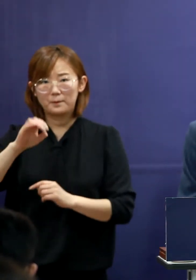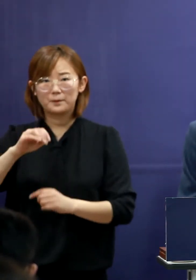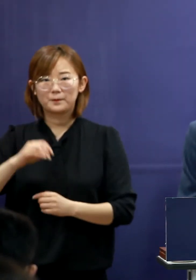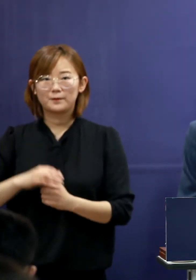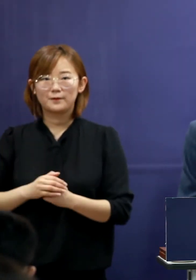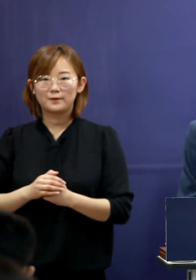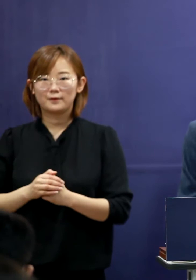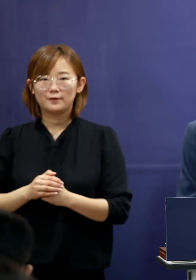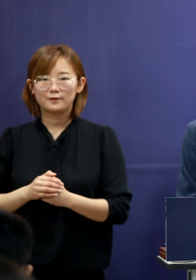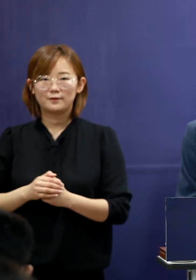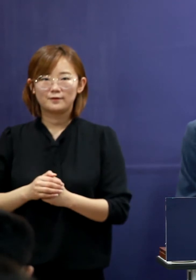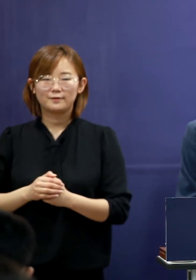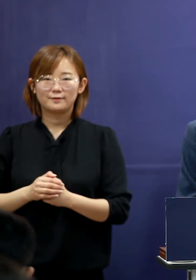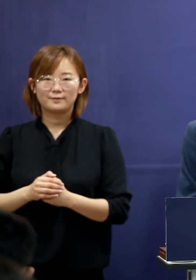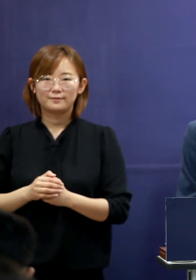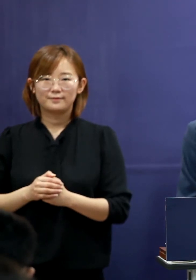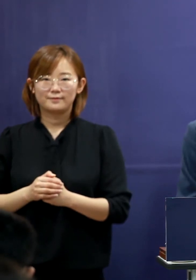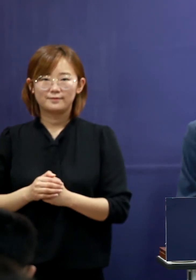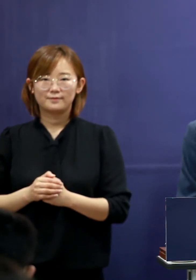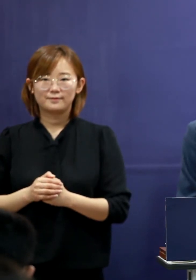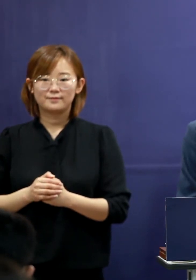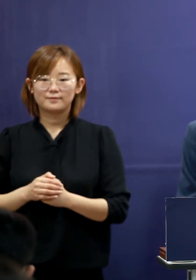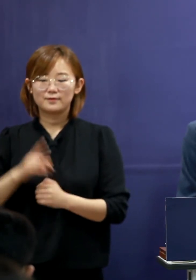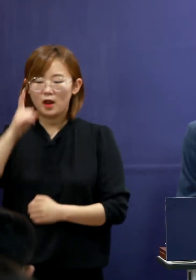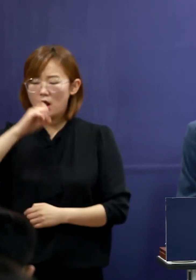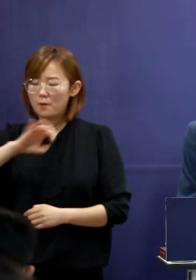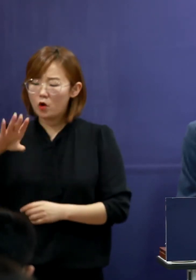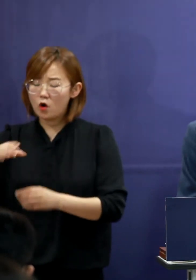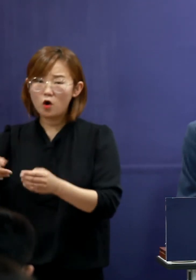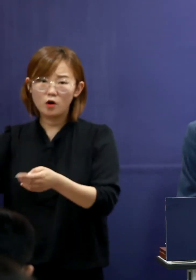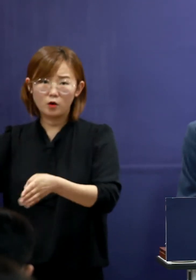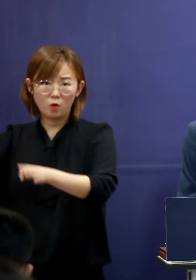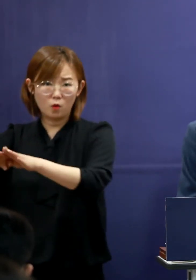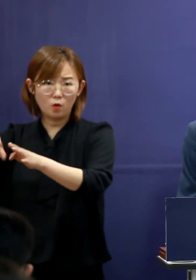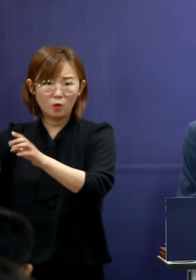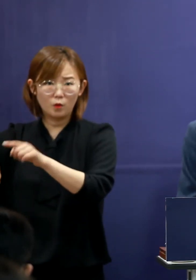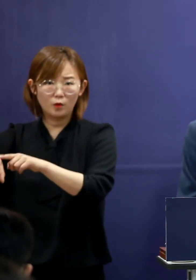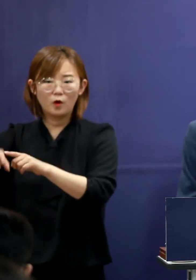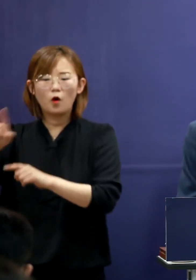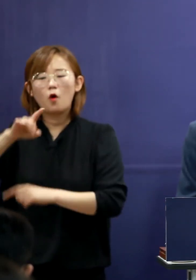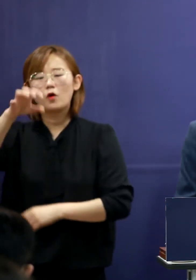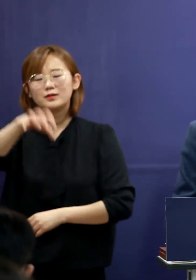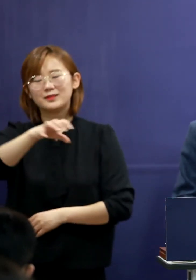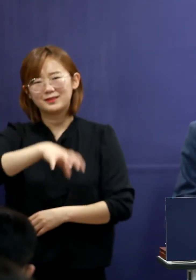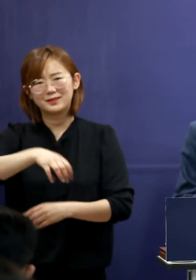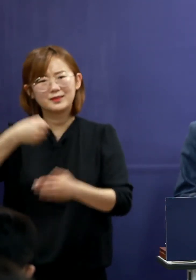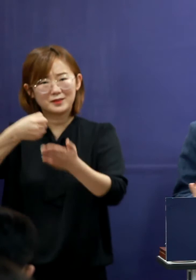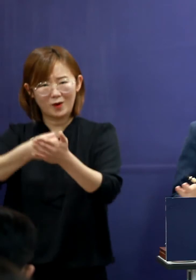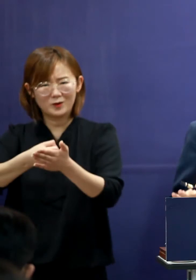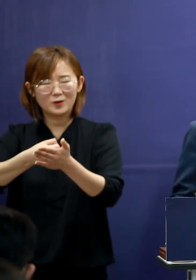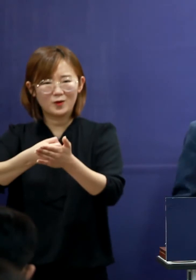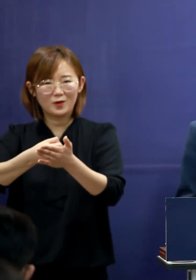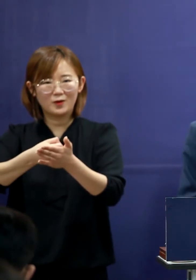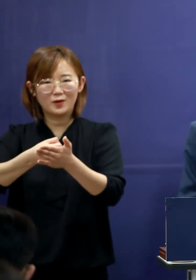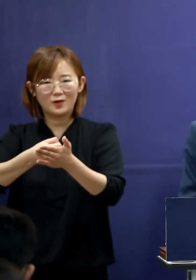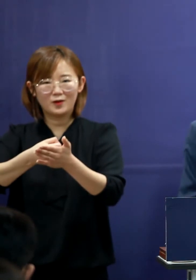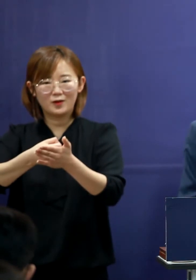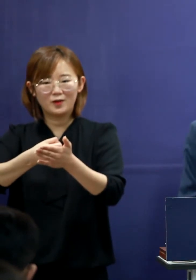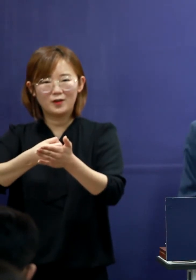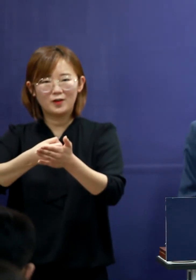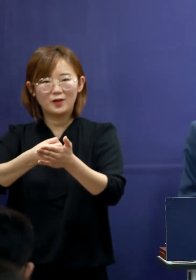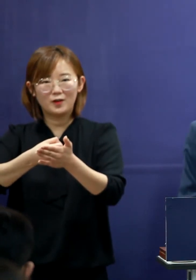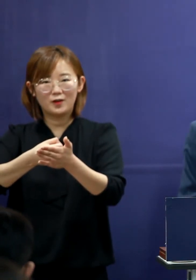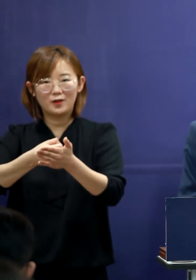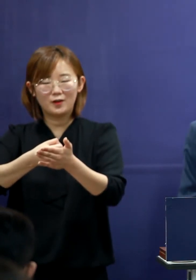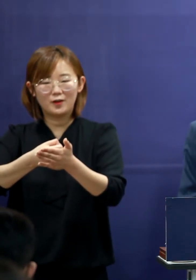자원센터, 이거는 아마 어느 위치에 건설하더라도 이게 이제 주변 지역 주민들